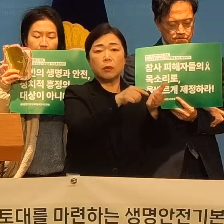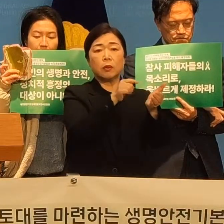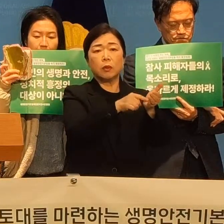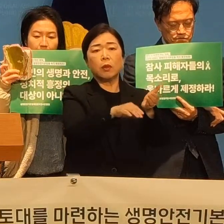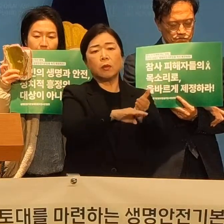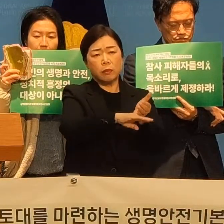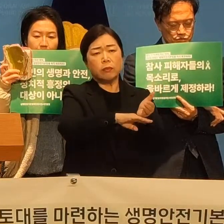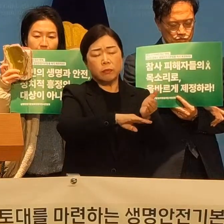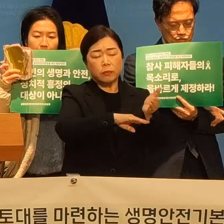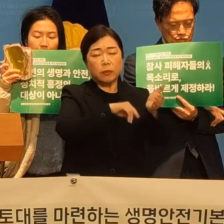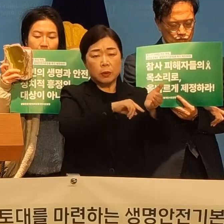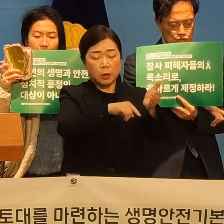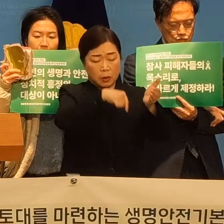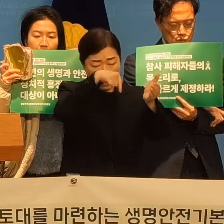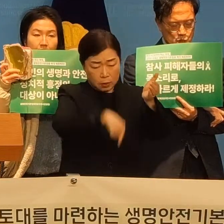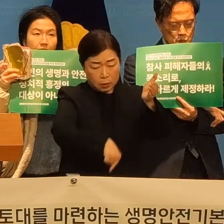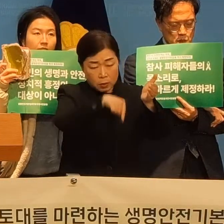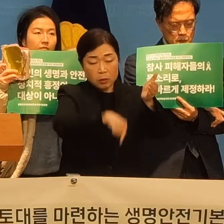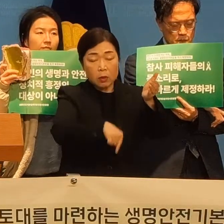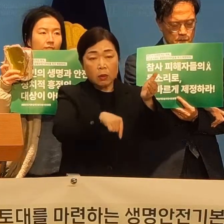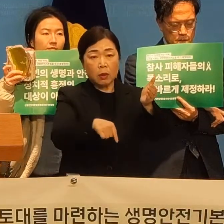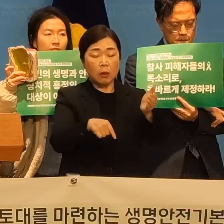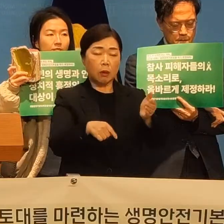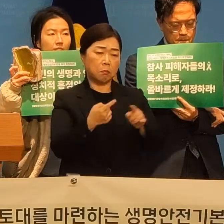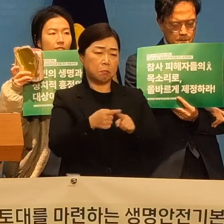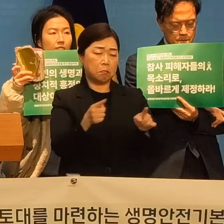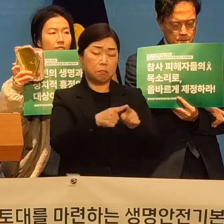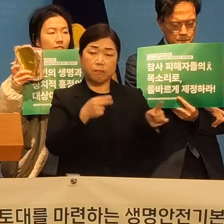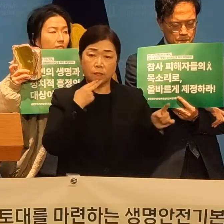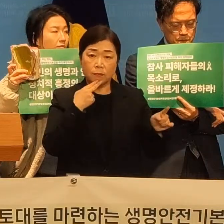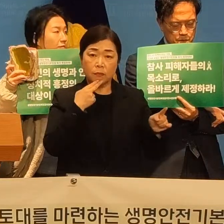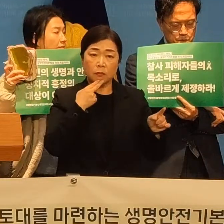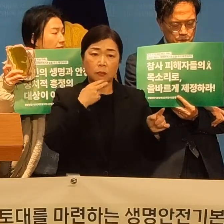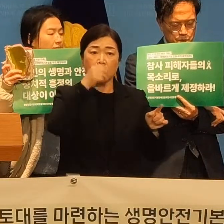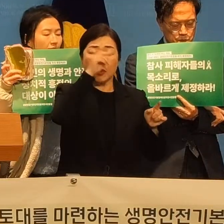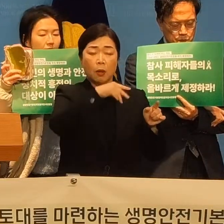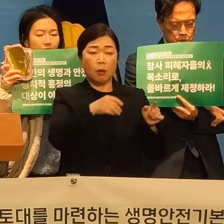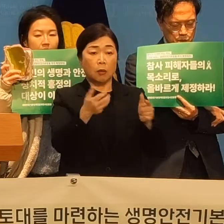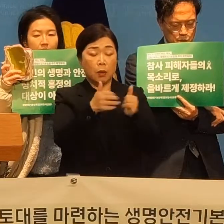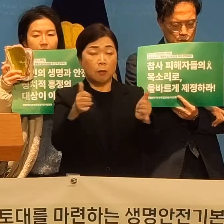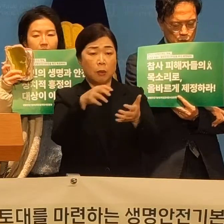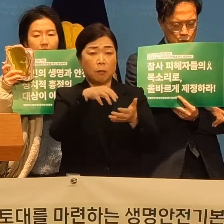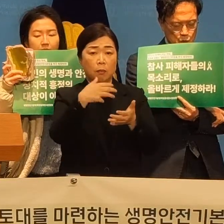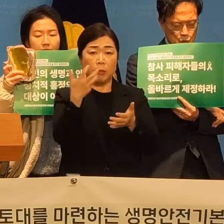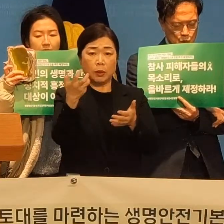배가 수심 측정도 안 하고 그거에 대한 대비도 안 했다는